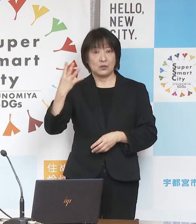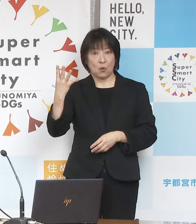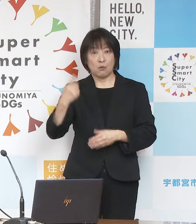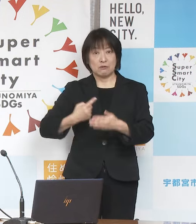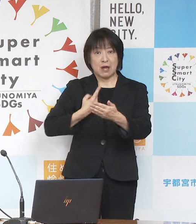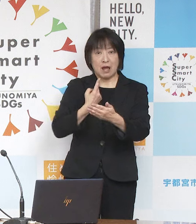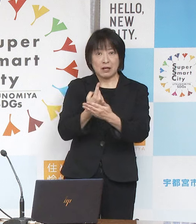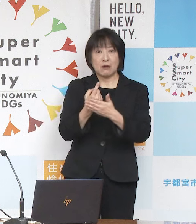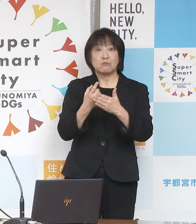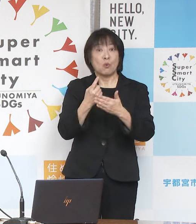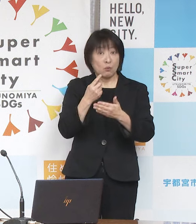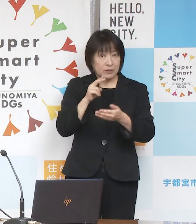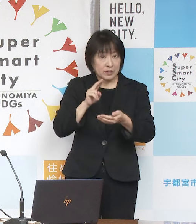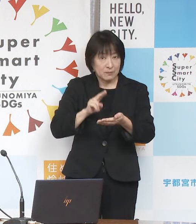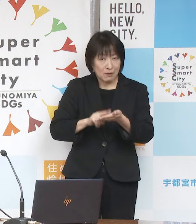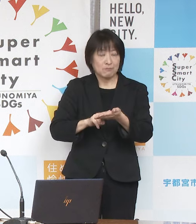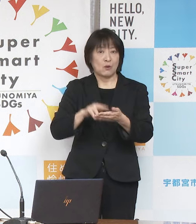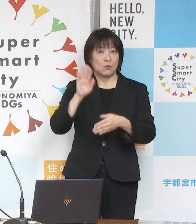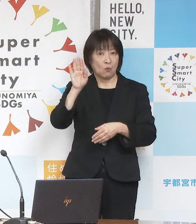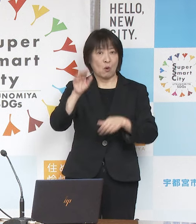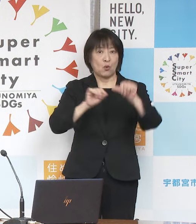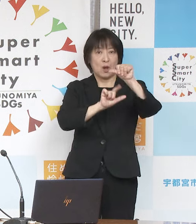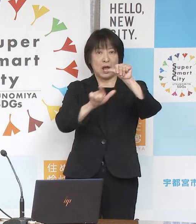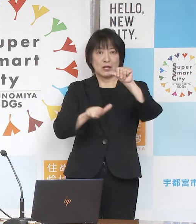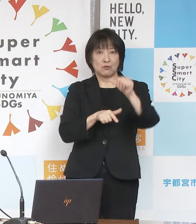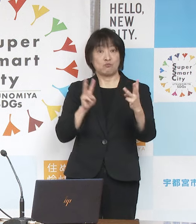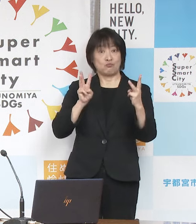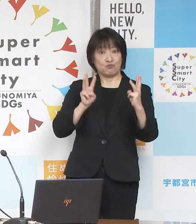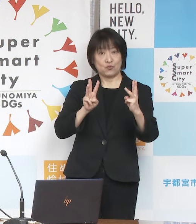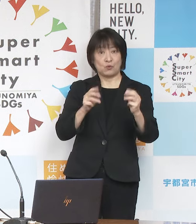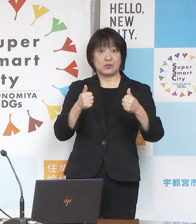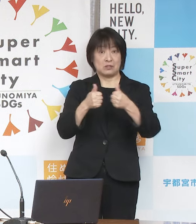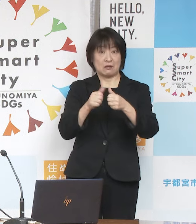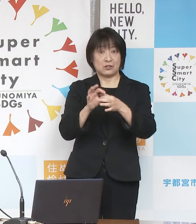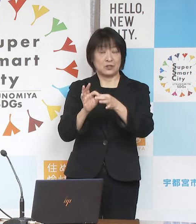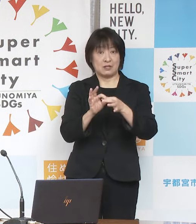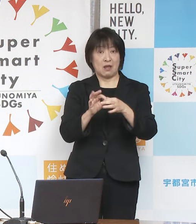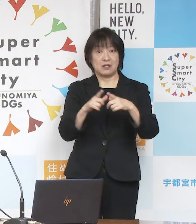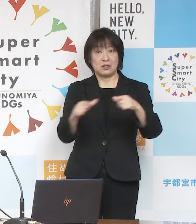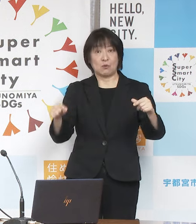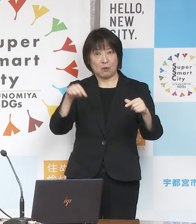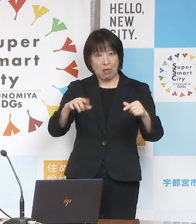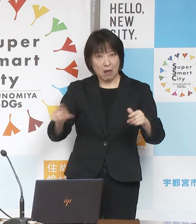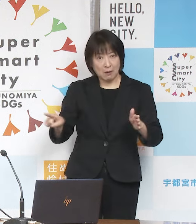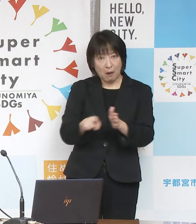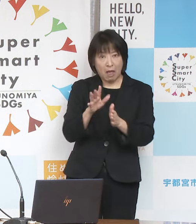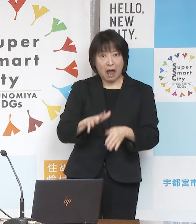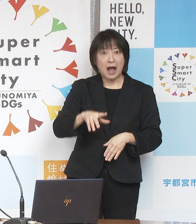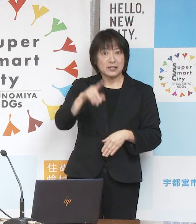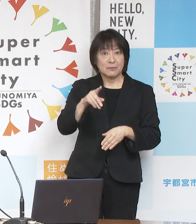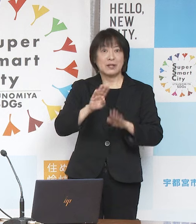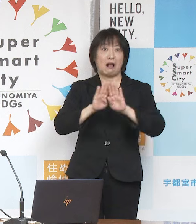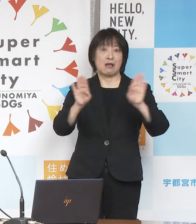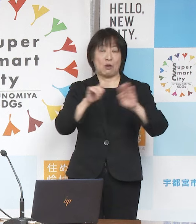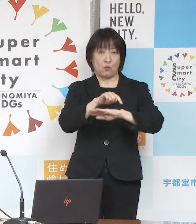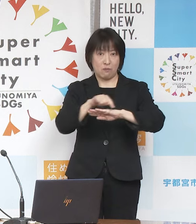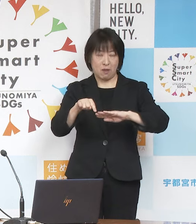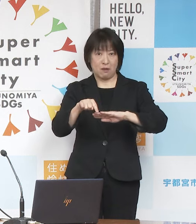決めるえ5月の3x3でありますけどもま日本で初めてという開催これを